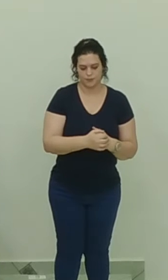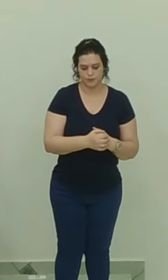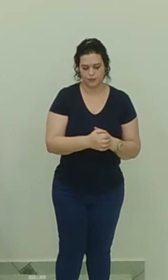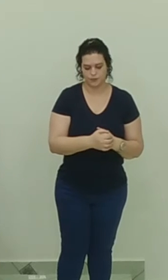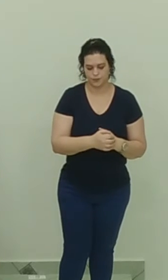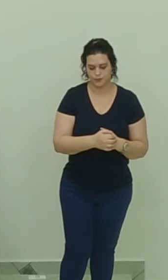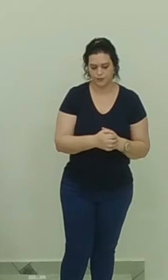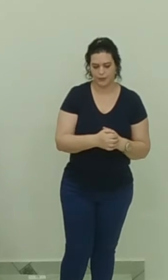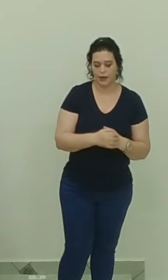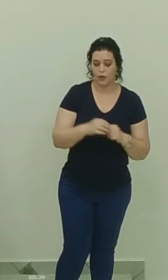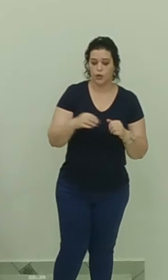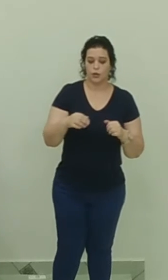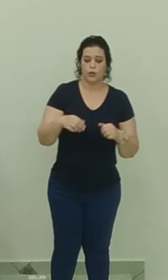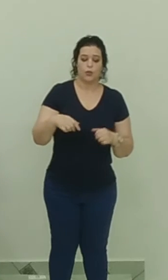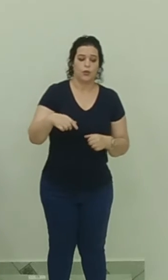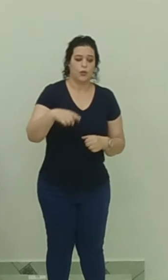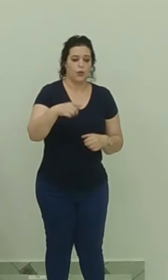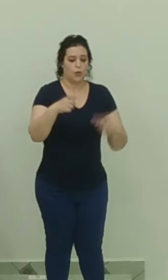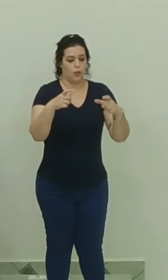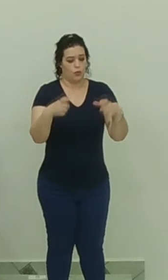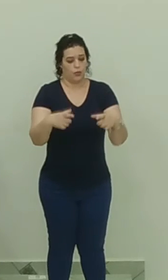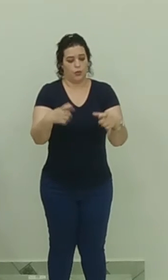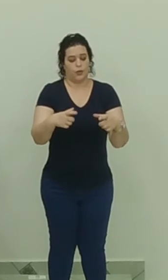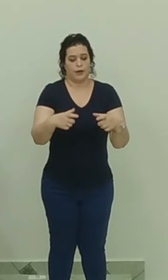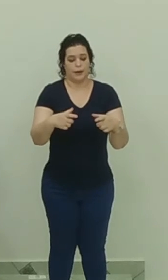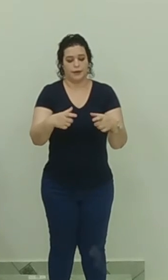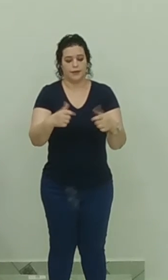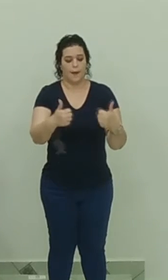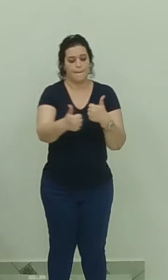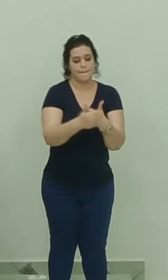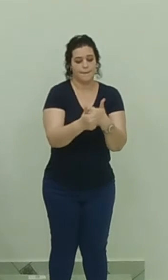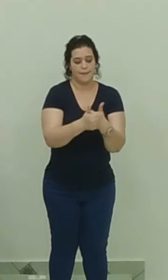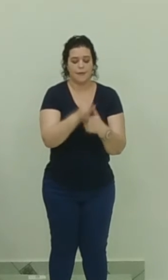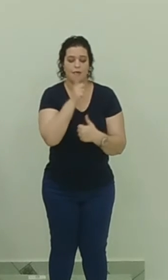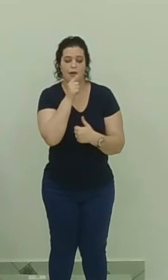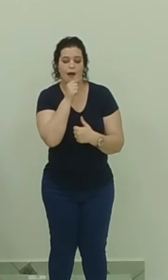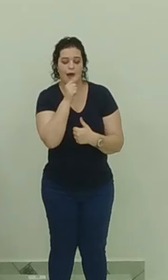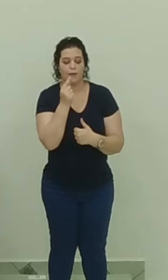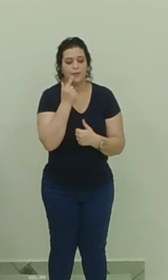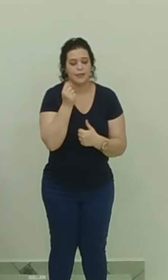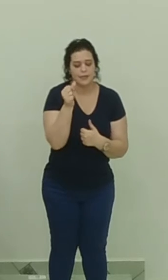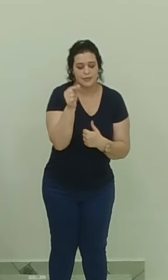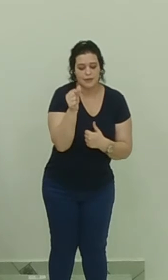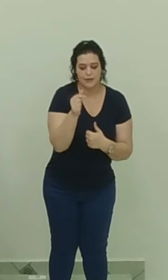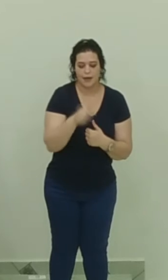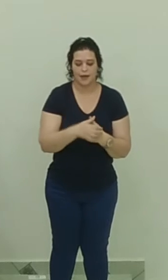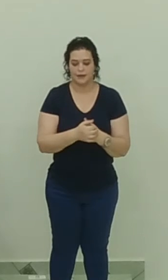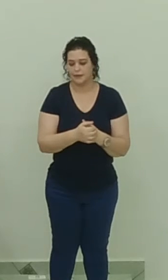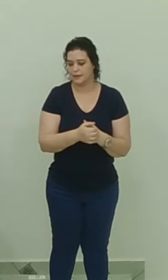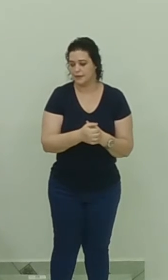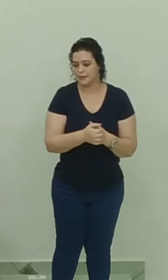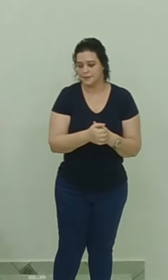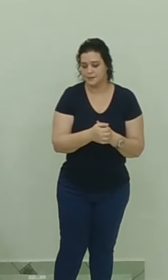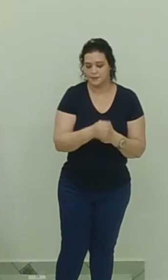de Arabá, que é o mar salgado, foram de todas cortadas.